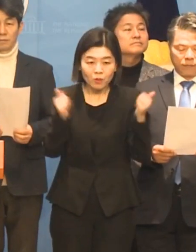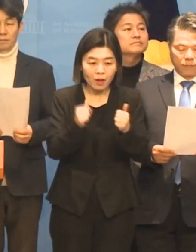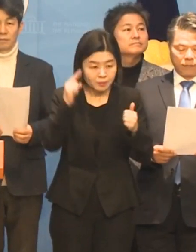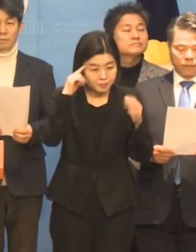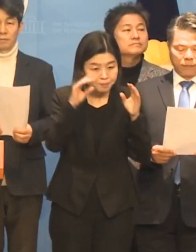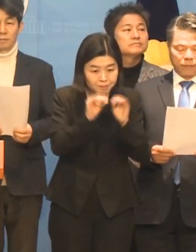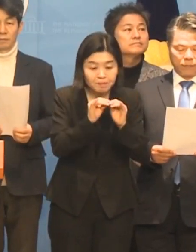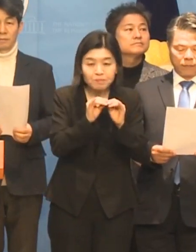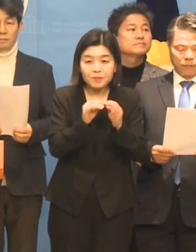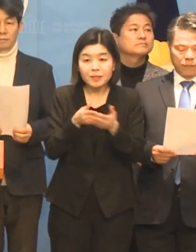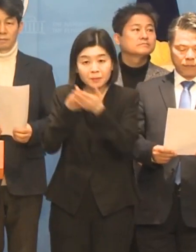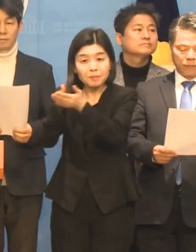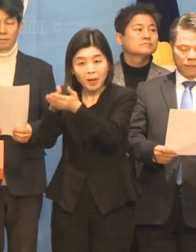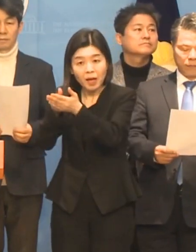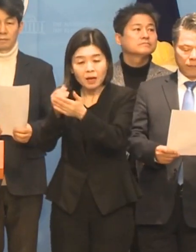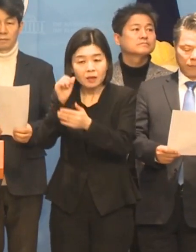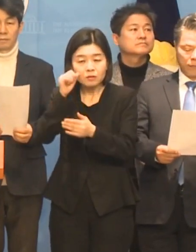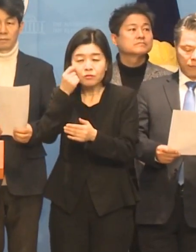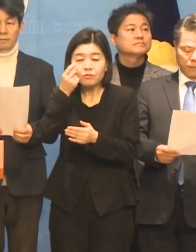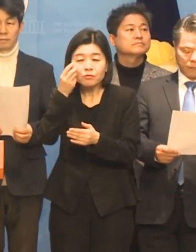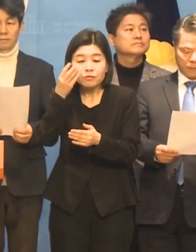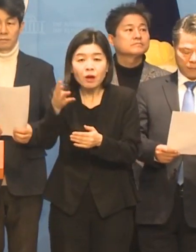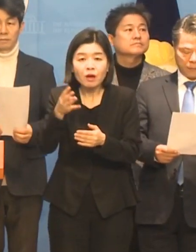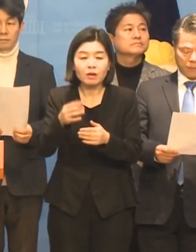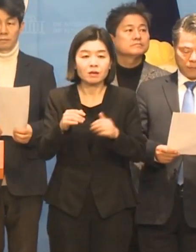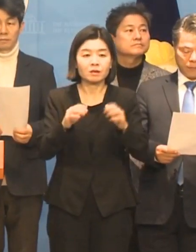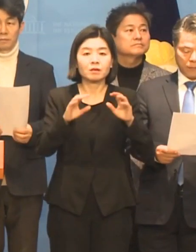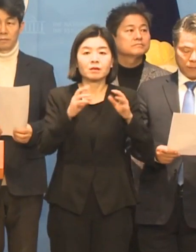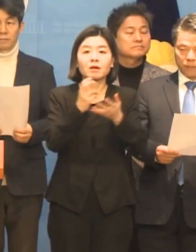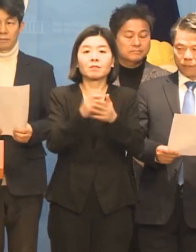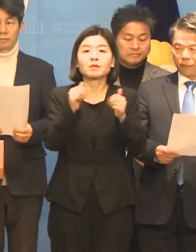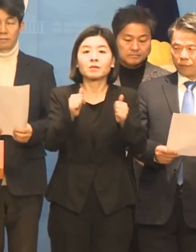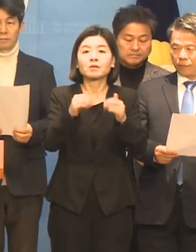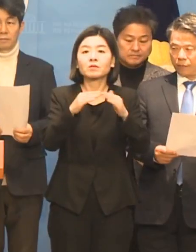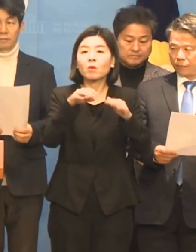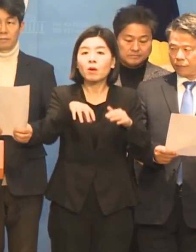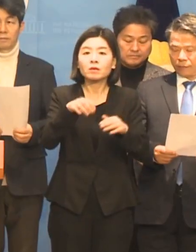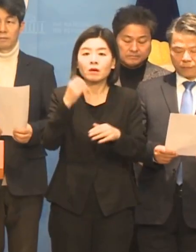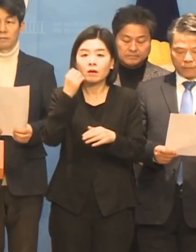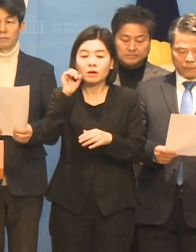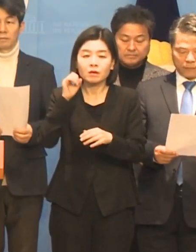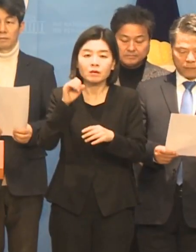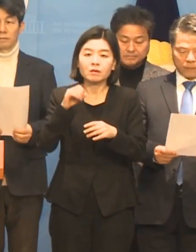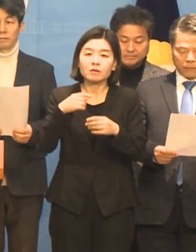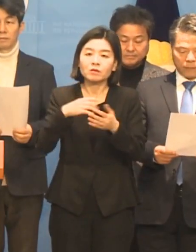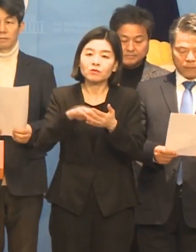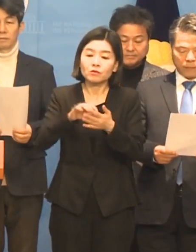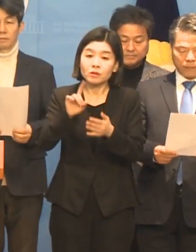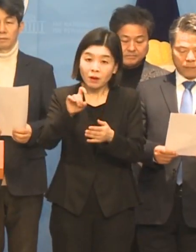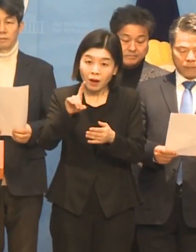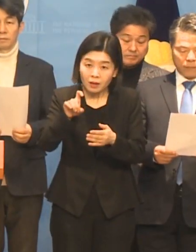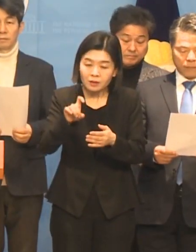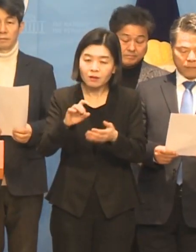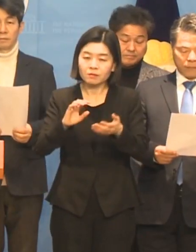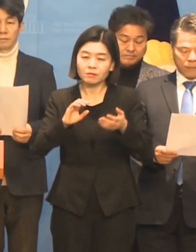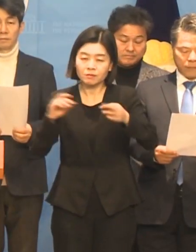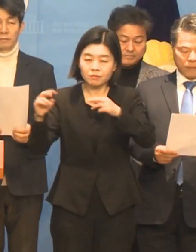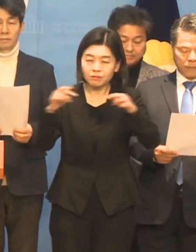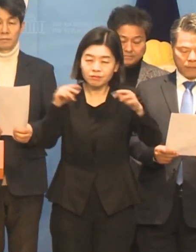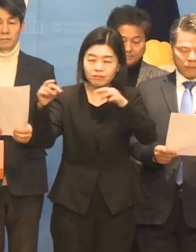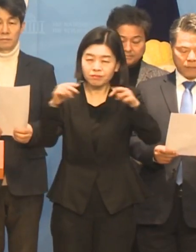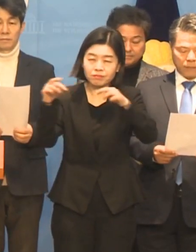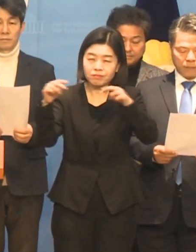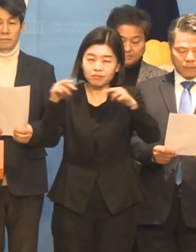지났으며 헌법재판소는 11차례에 걸쳐 변론을 통해 충분한 심리를 마쳤습니다.